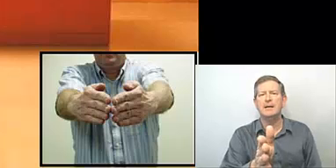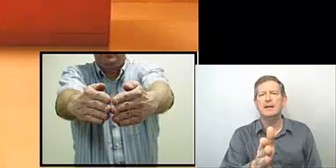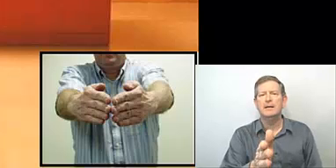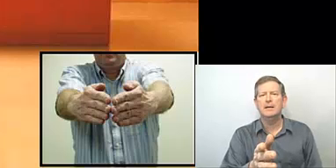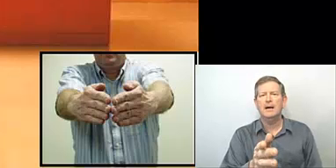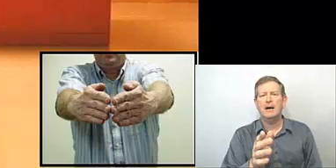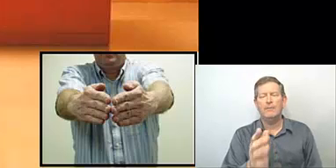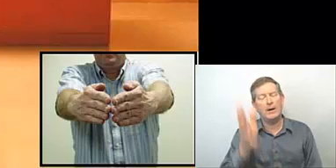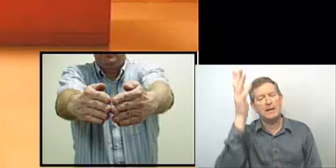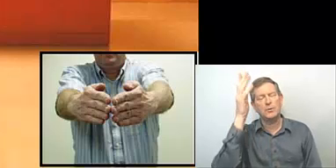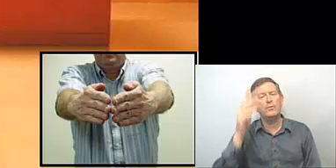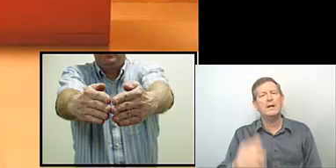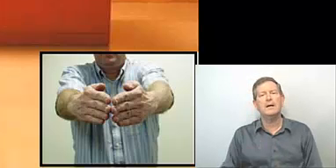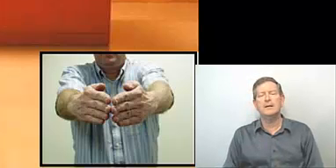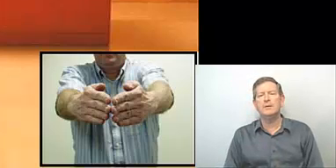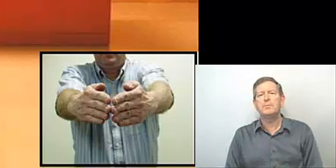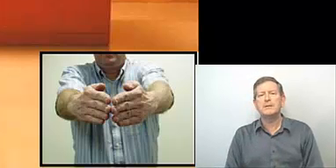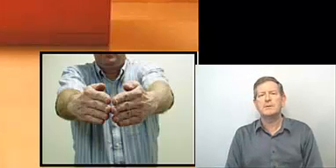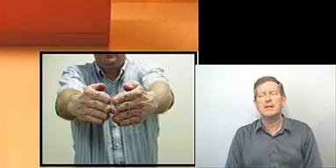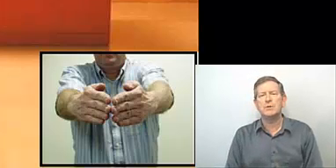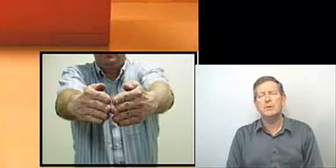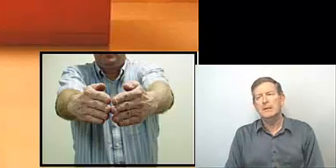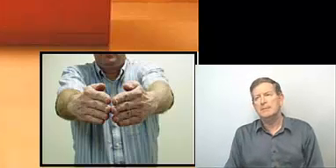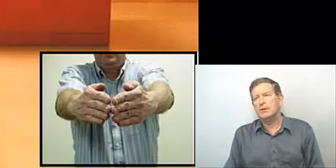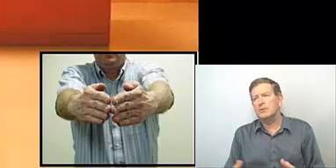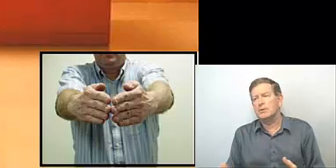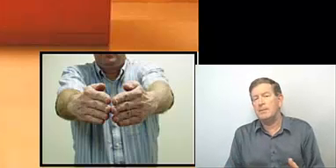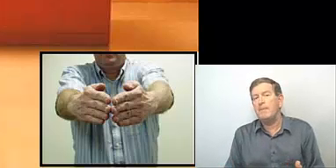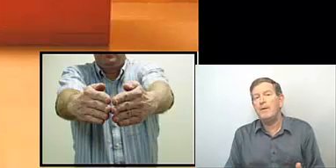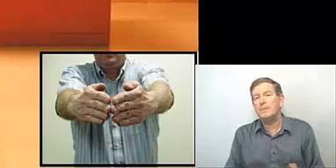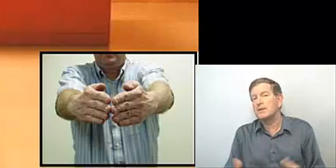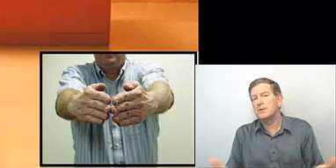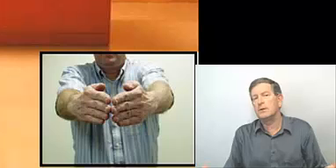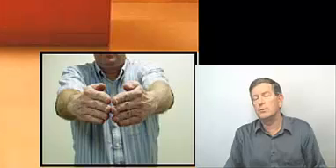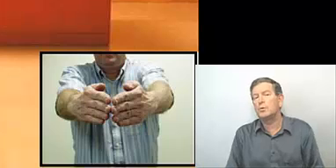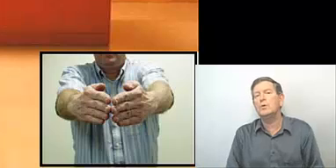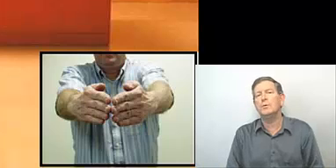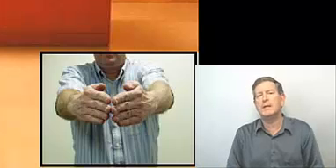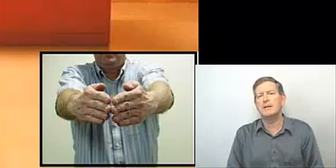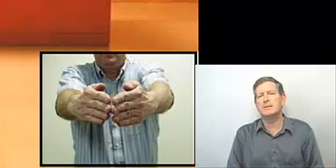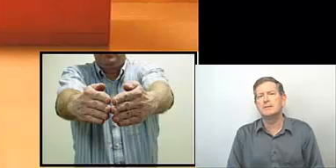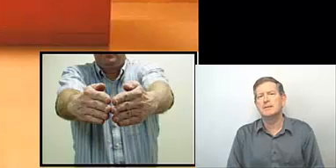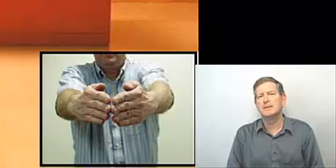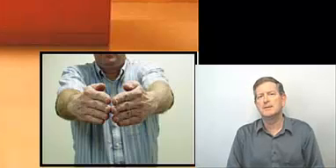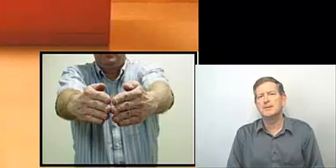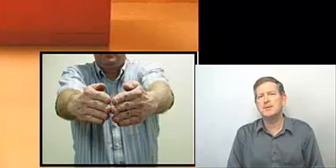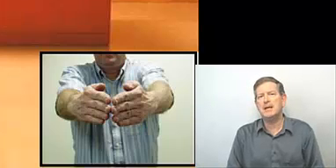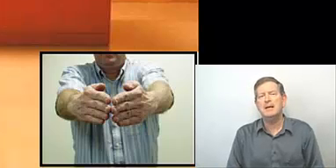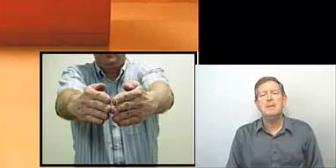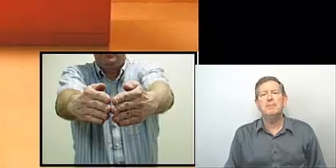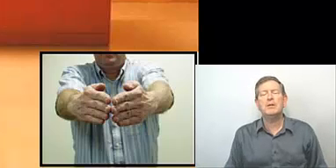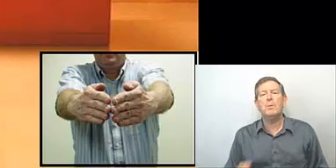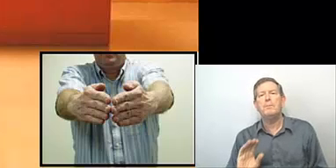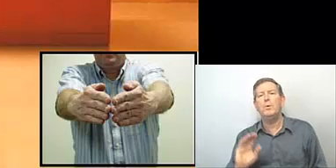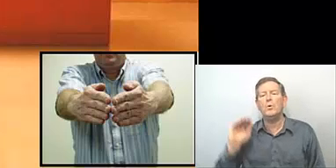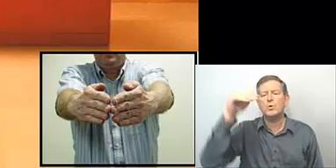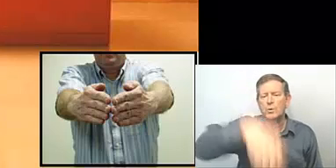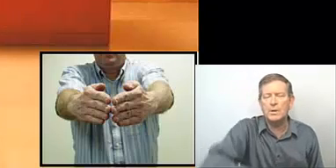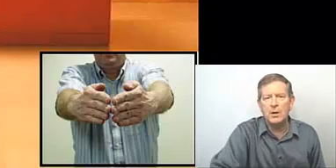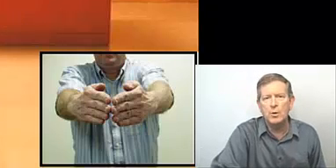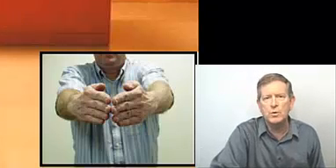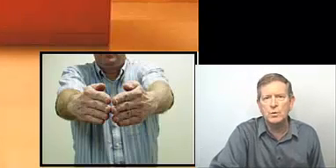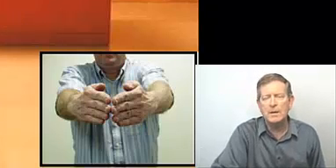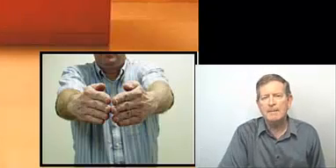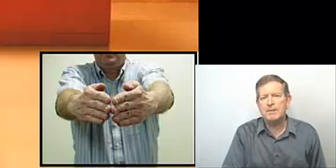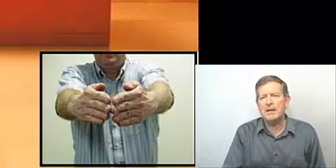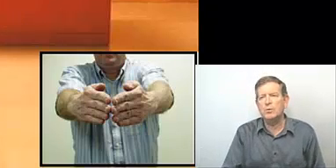c'est aller. Voilà, donc voilà une présentation de ces mêmes verbes dans d'autres contextes. Ok, maintenant